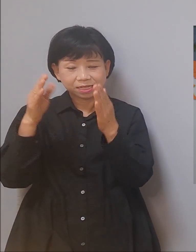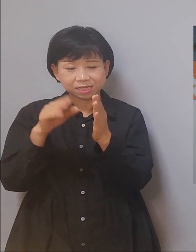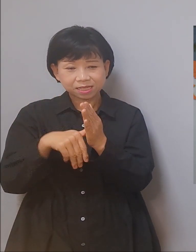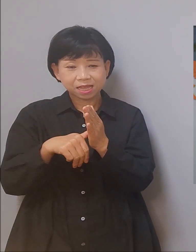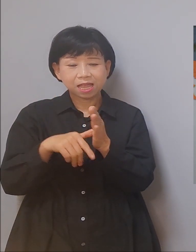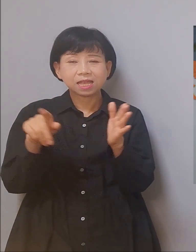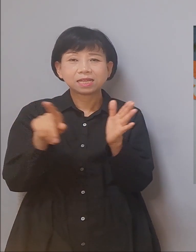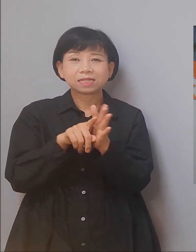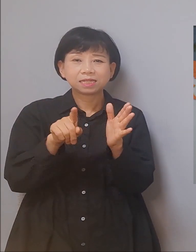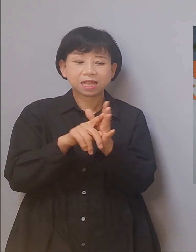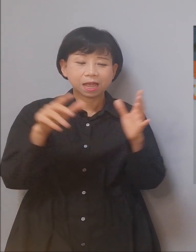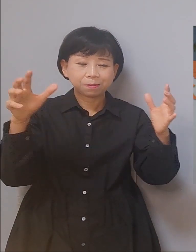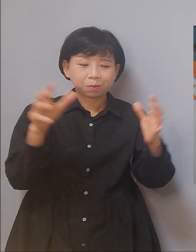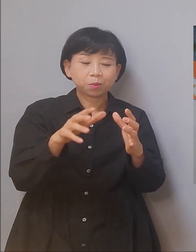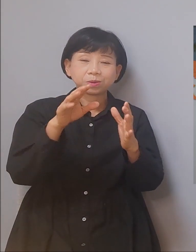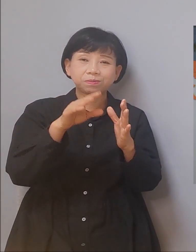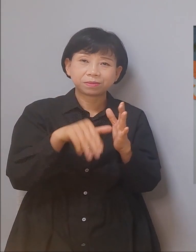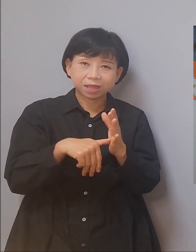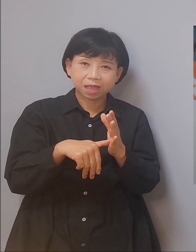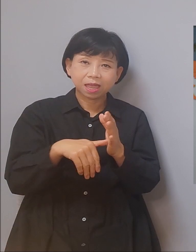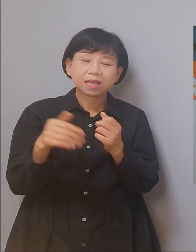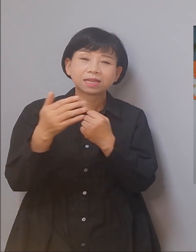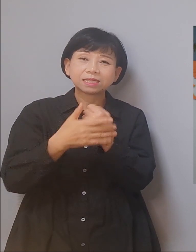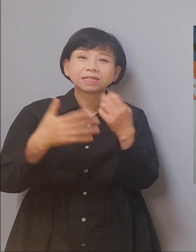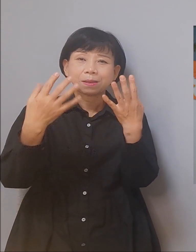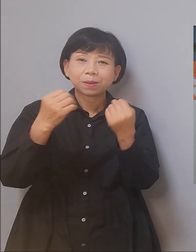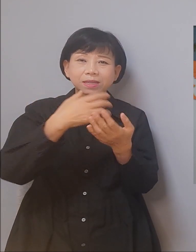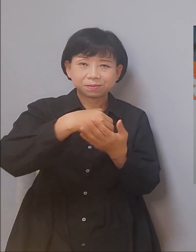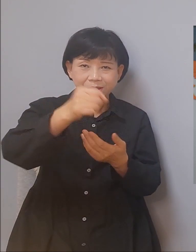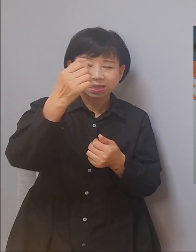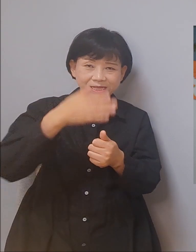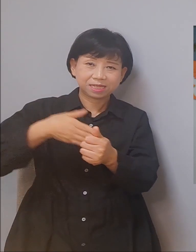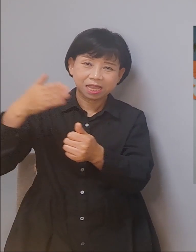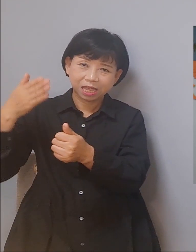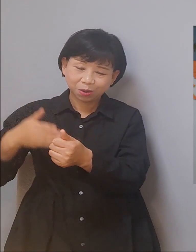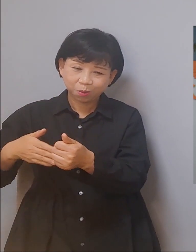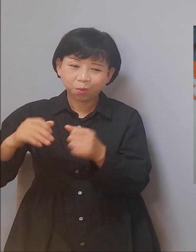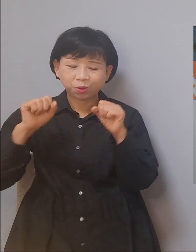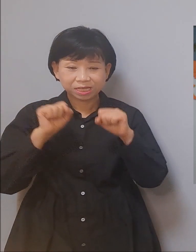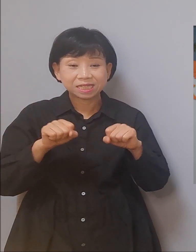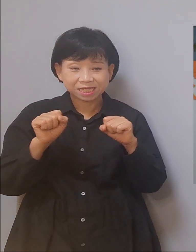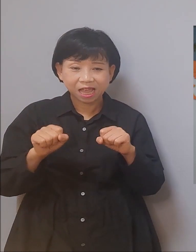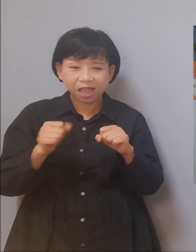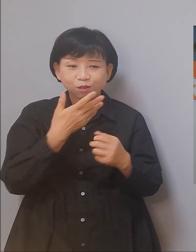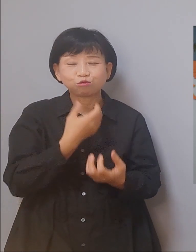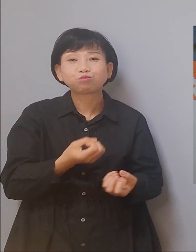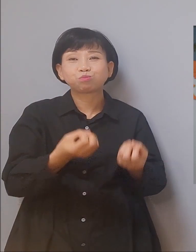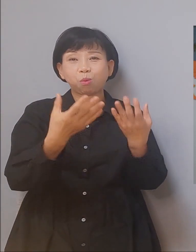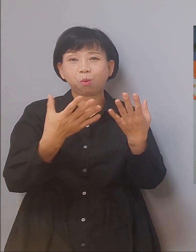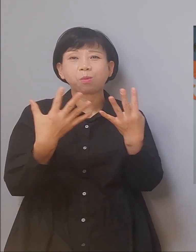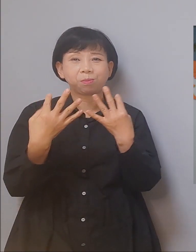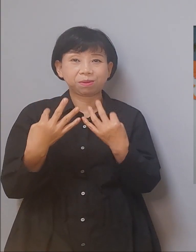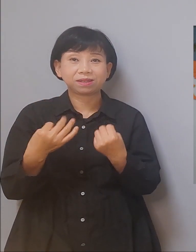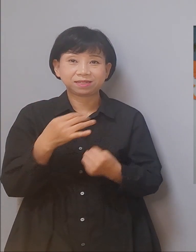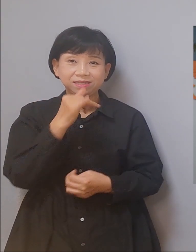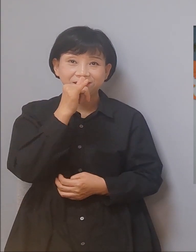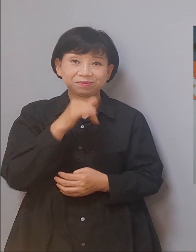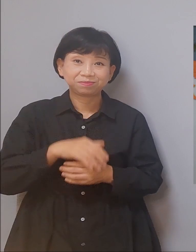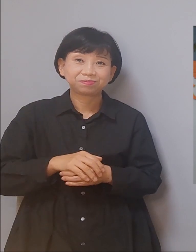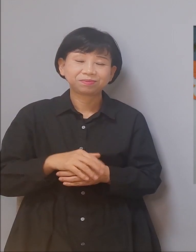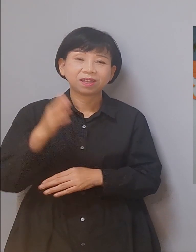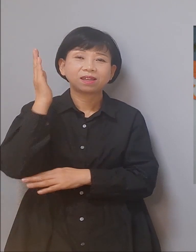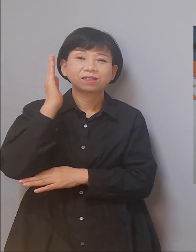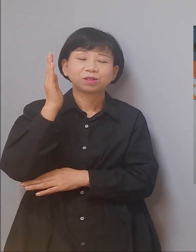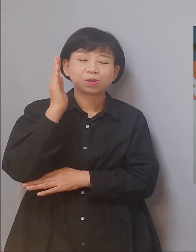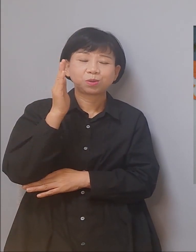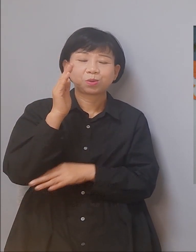신앙적인 모임을 가질 때에도 은혜 많이 받으세요 라고 하면서 상대방을 축복하곤 합니다. 설교나